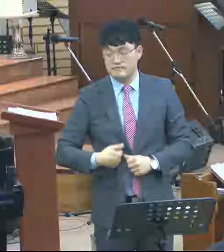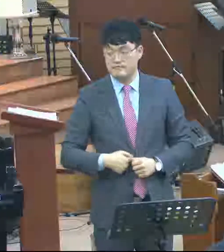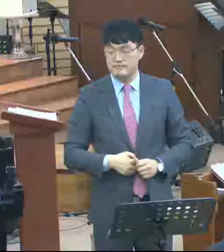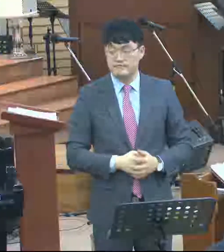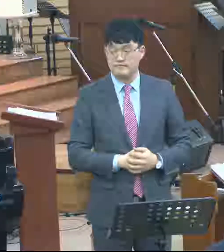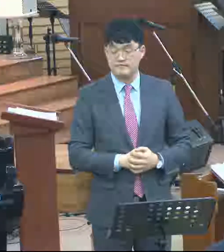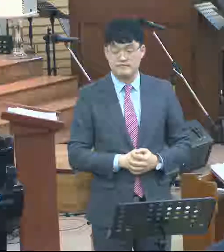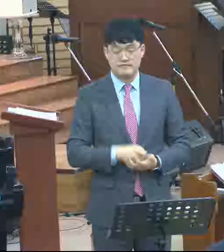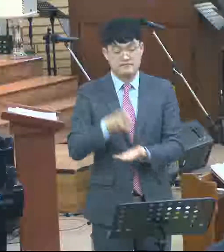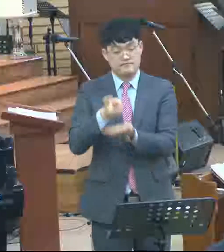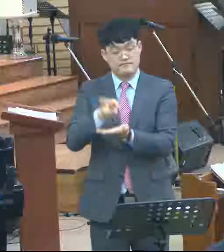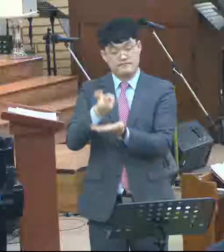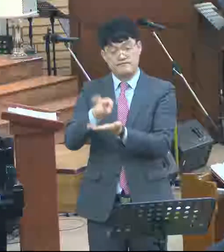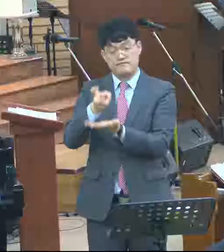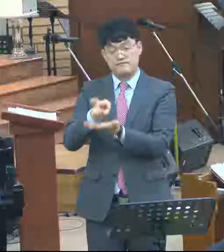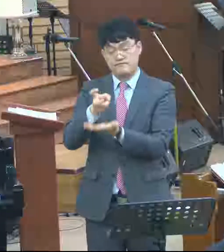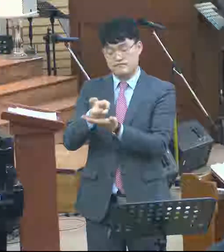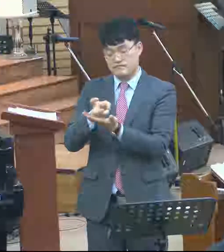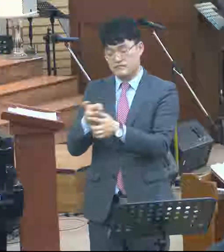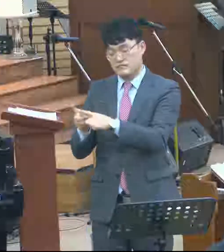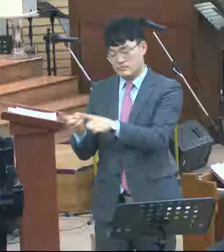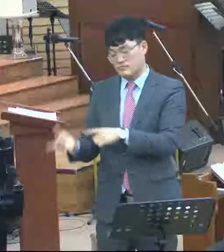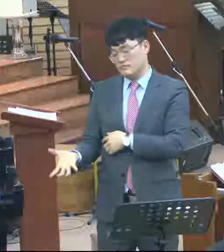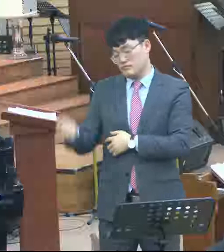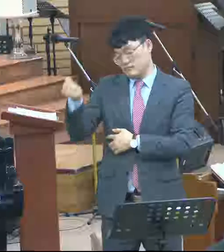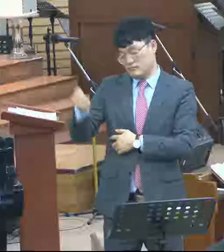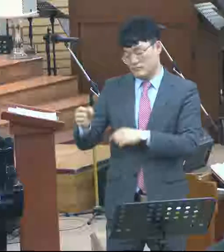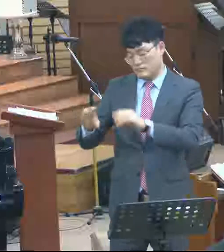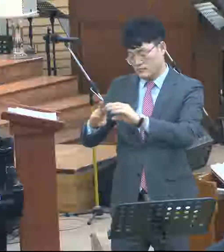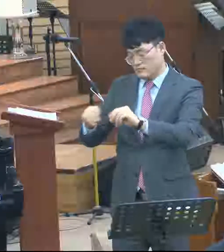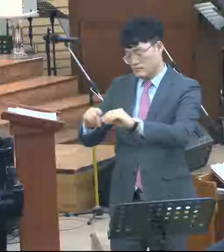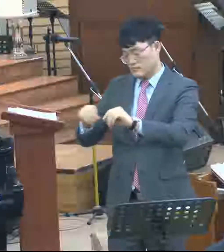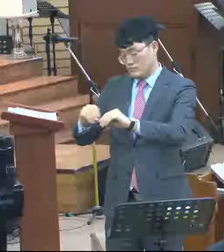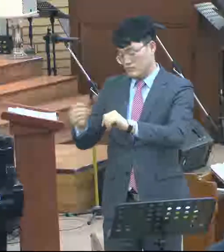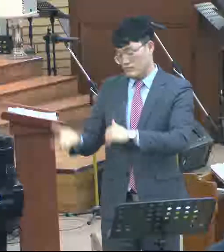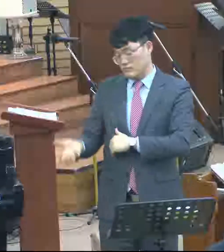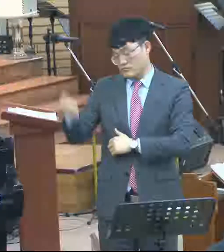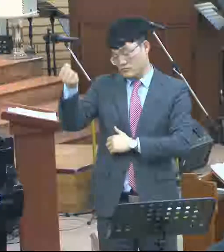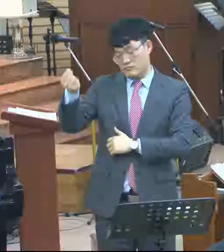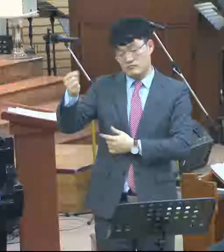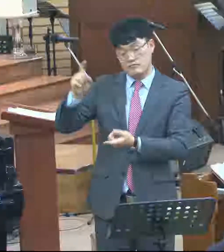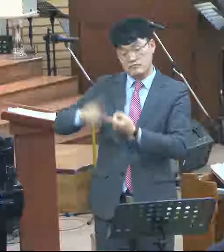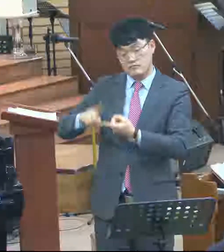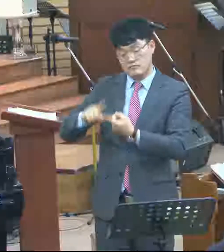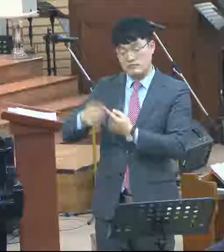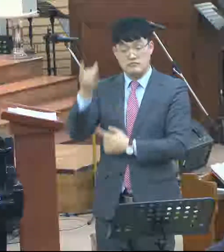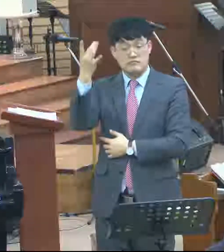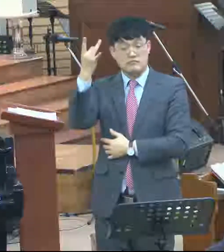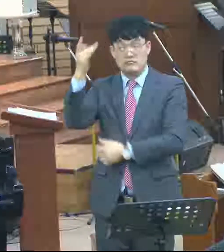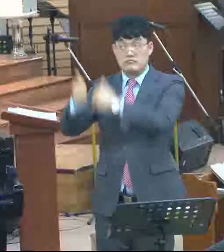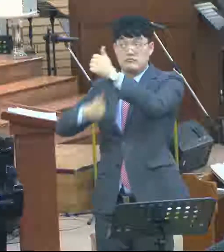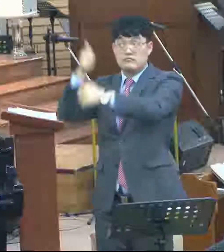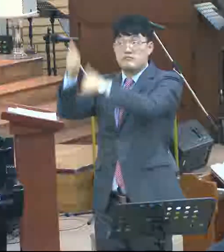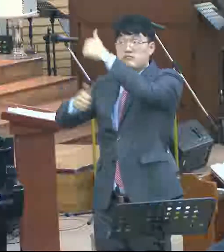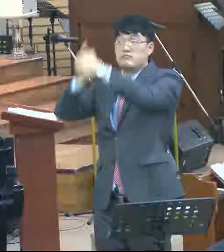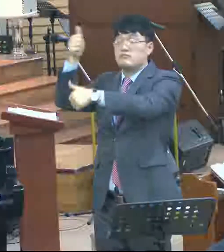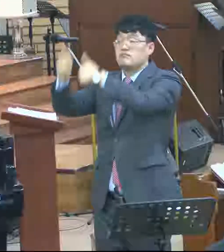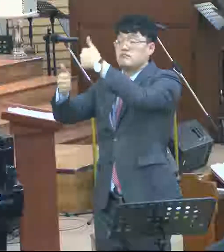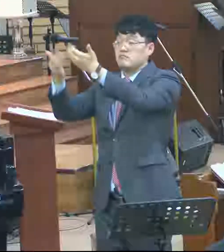율법은 소유권, 이 토지의 소유권을 원래 조상들이 준 대로 갖고 있도록 그렇게